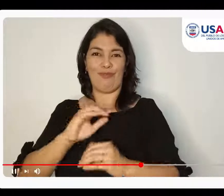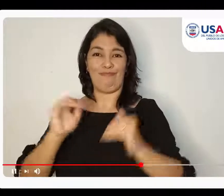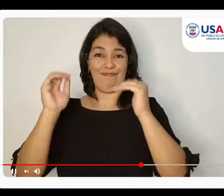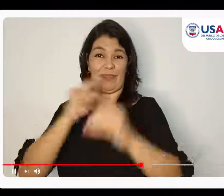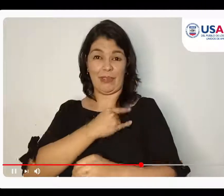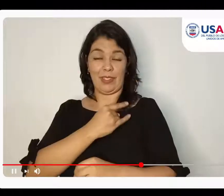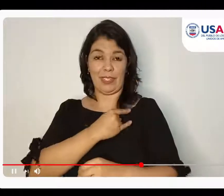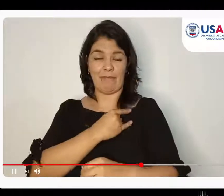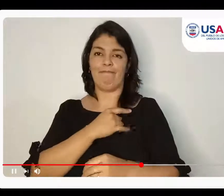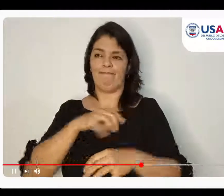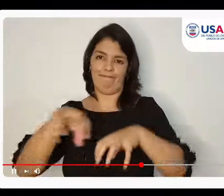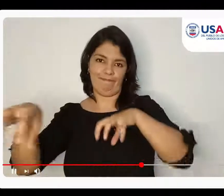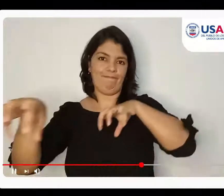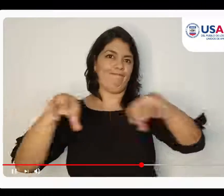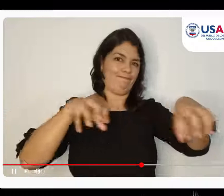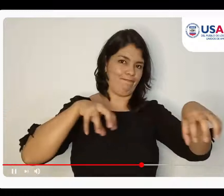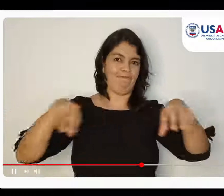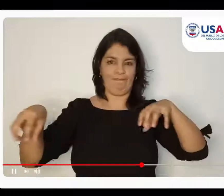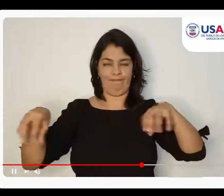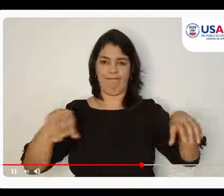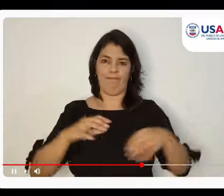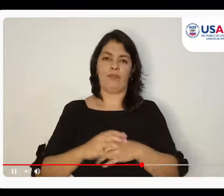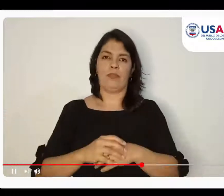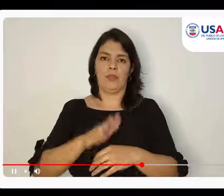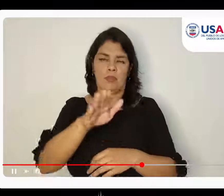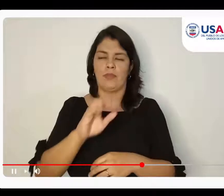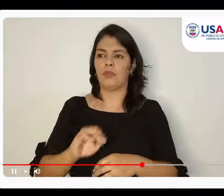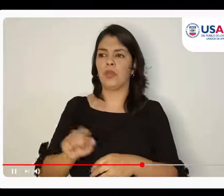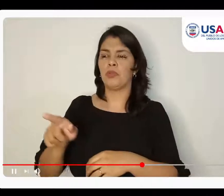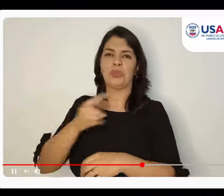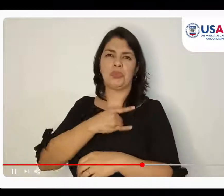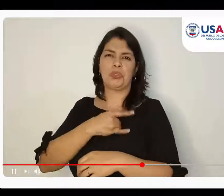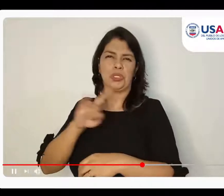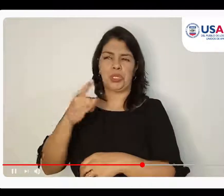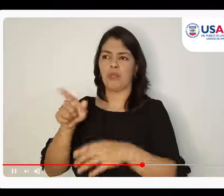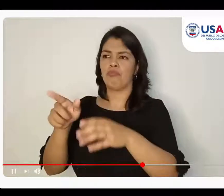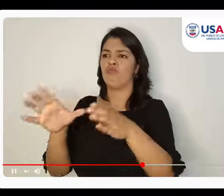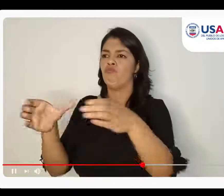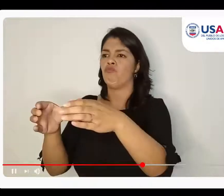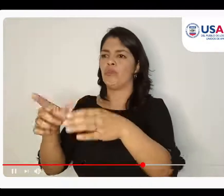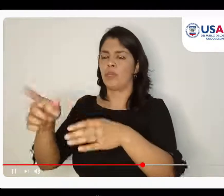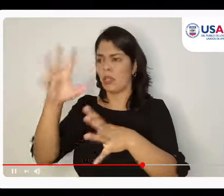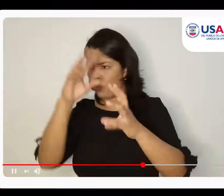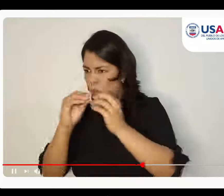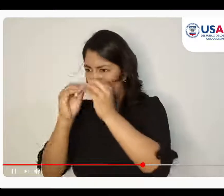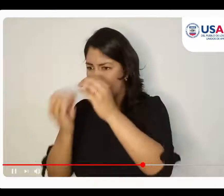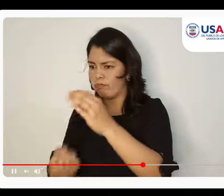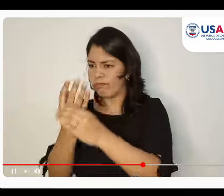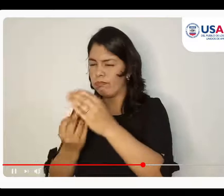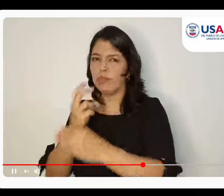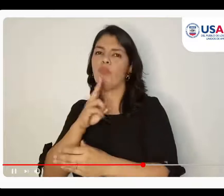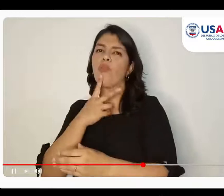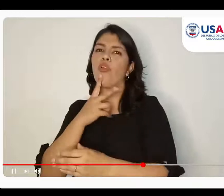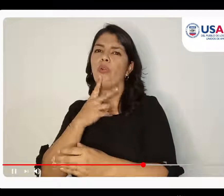en cierta entidad de educación superior realizan un vocabulario pedagógico para ingeniería,